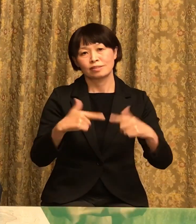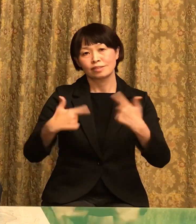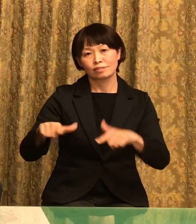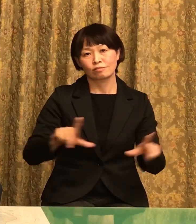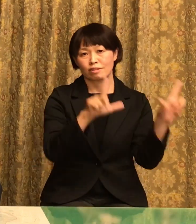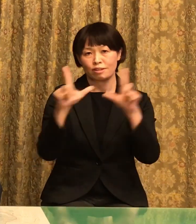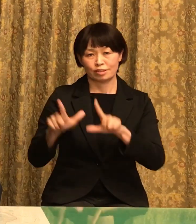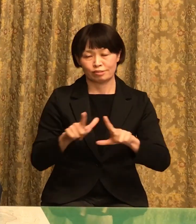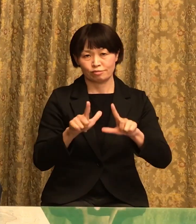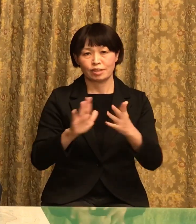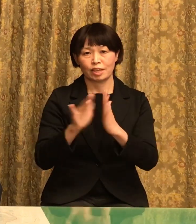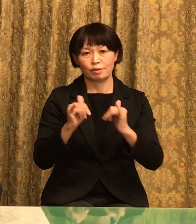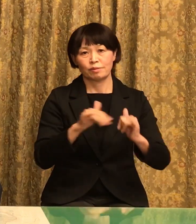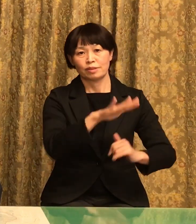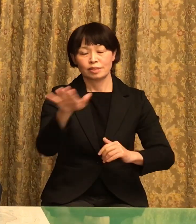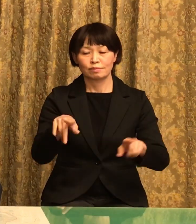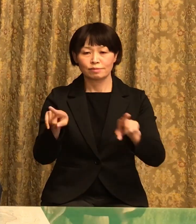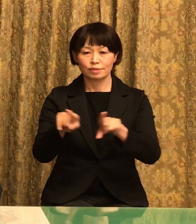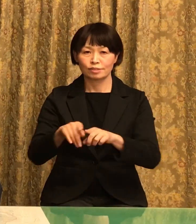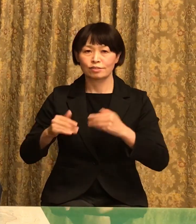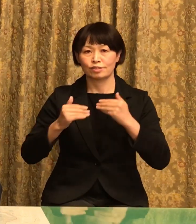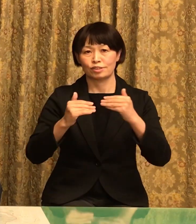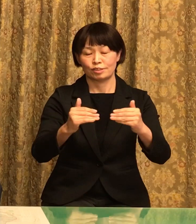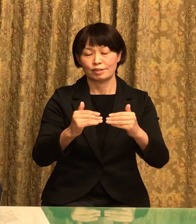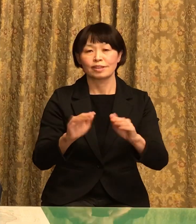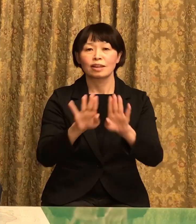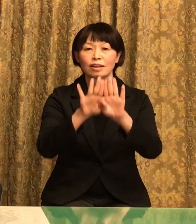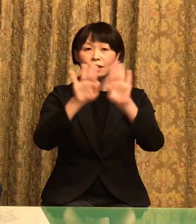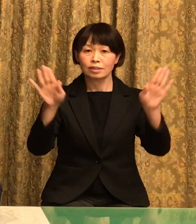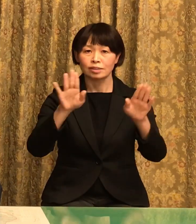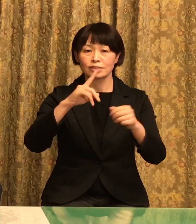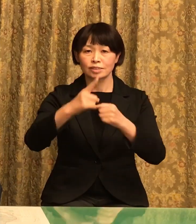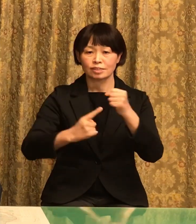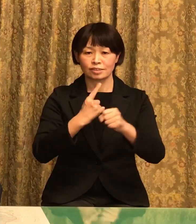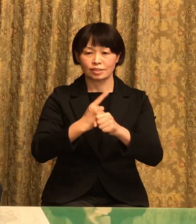の皆様と共に切り開いていく明るい年に